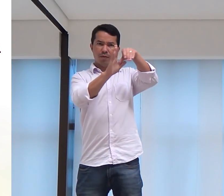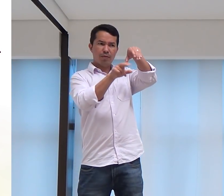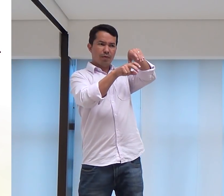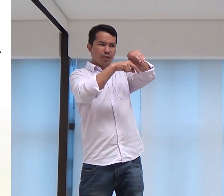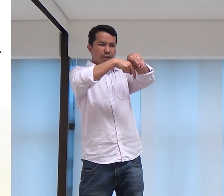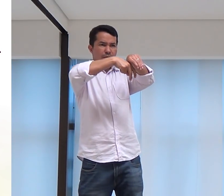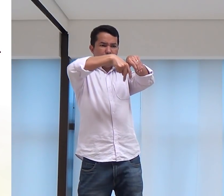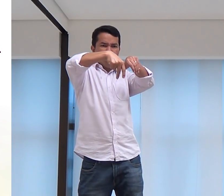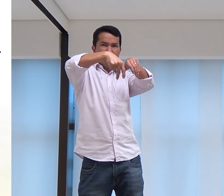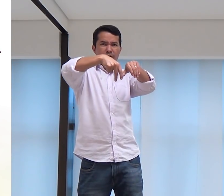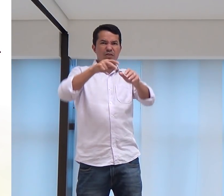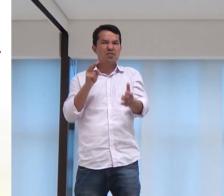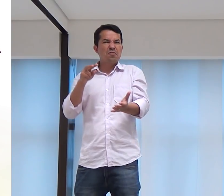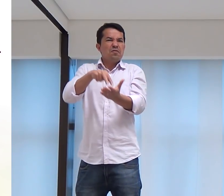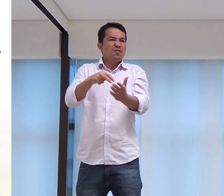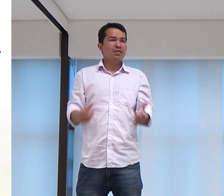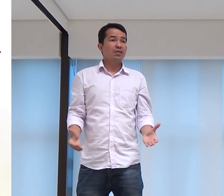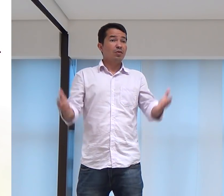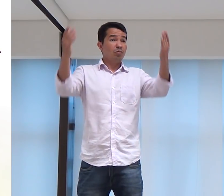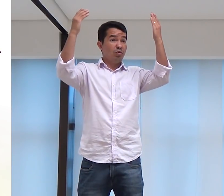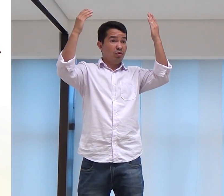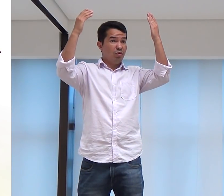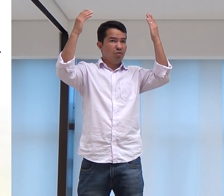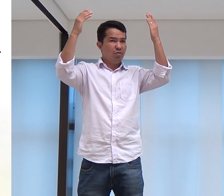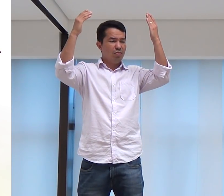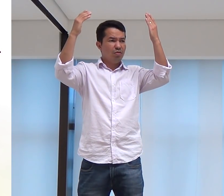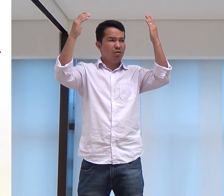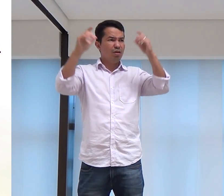morreu, e então ressuscitou.